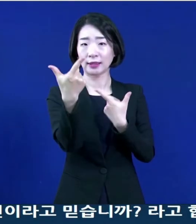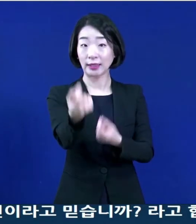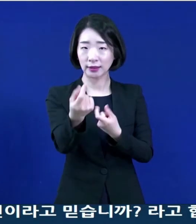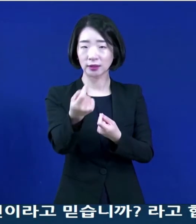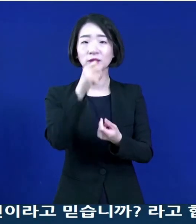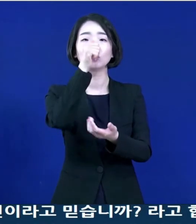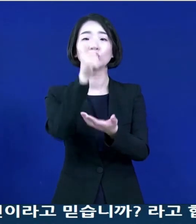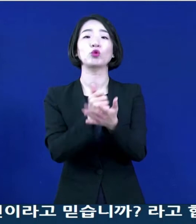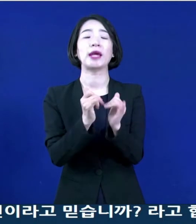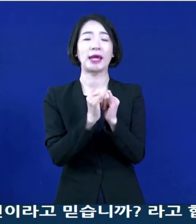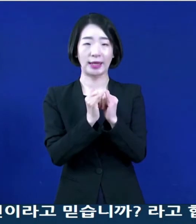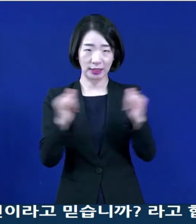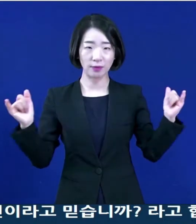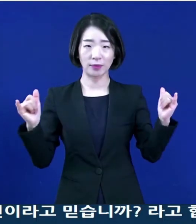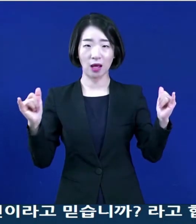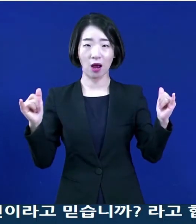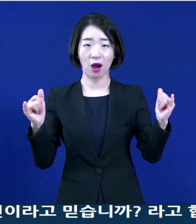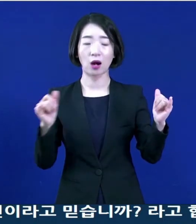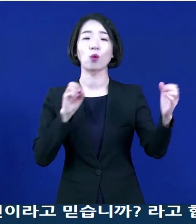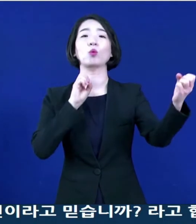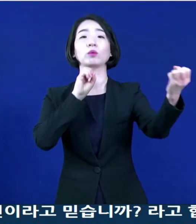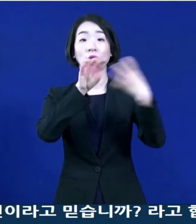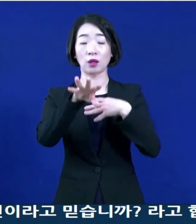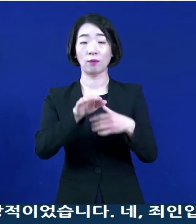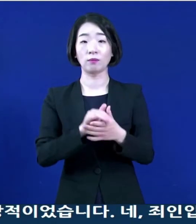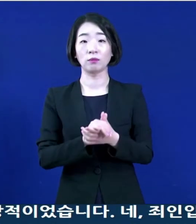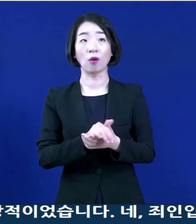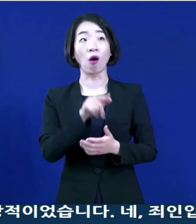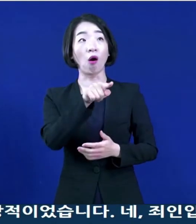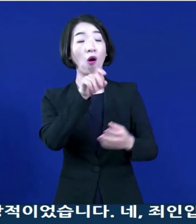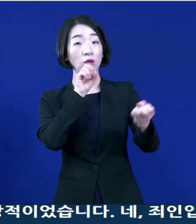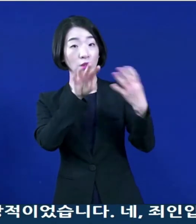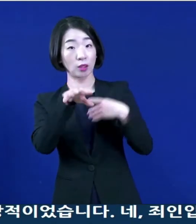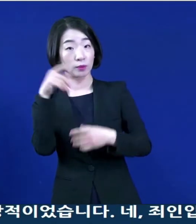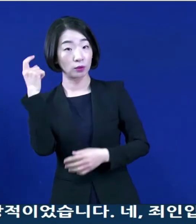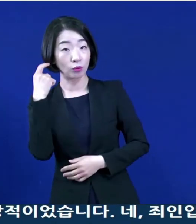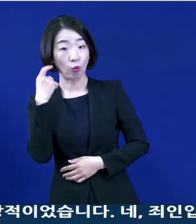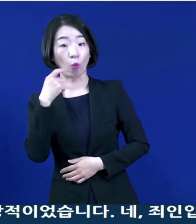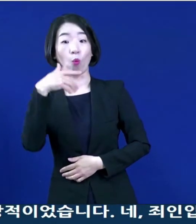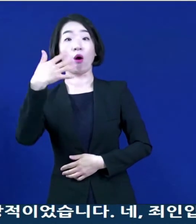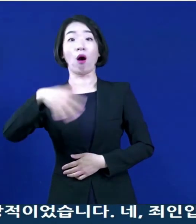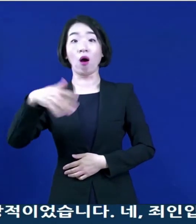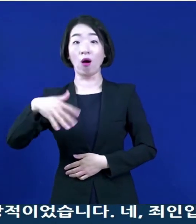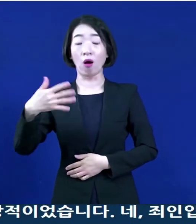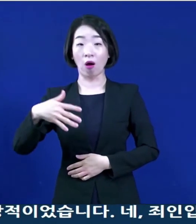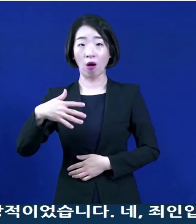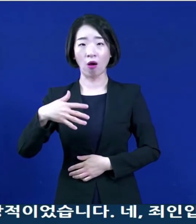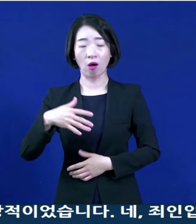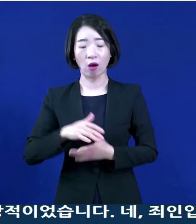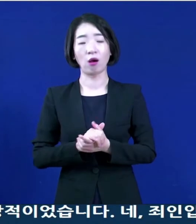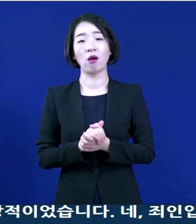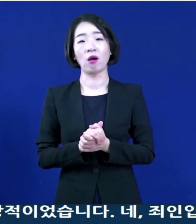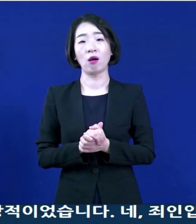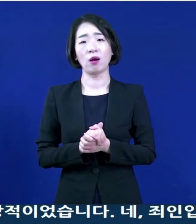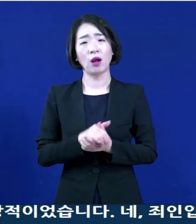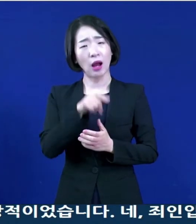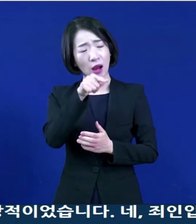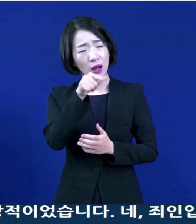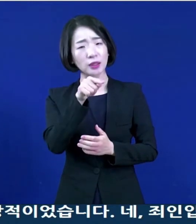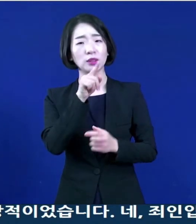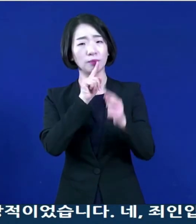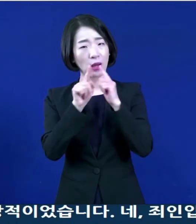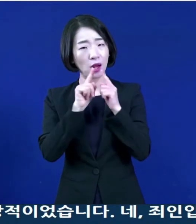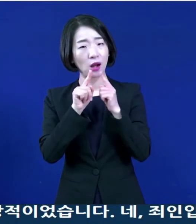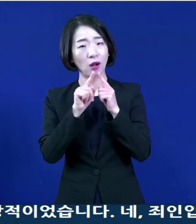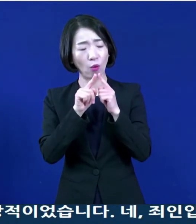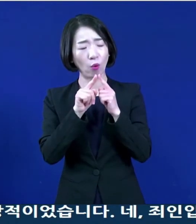야, 정말 지혜였어요. 저는 그 대화를 이렇게 오랫동안 제 마음속에 담으면서 그때 내가